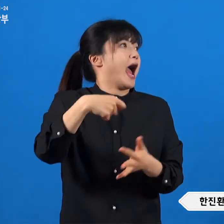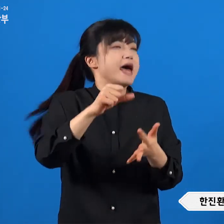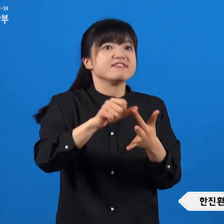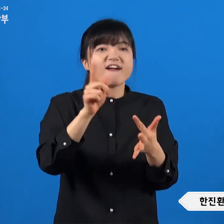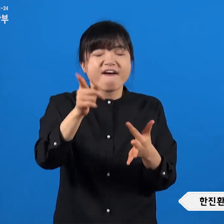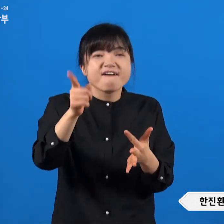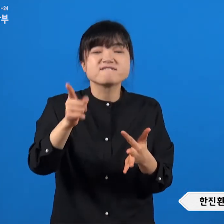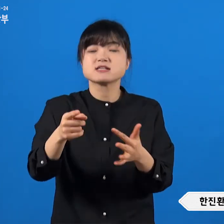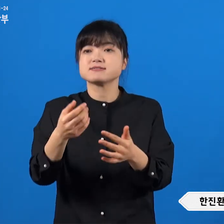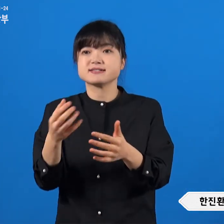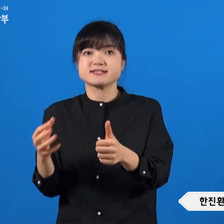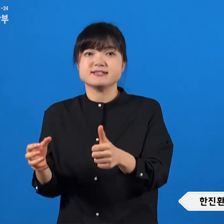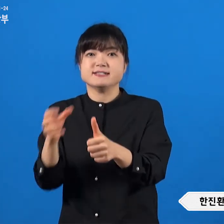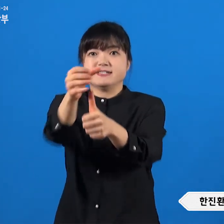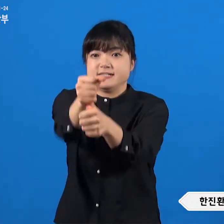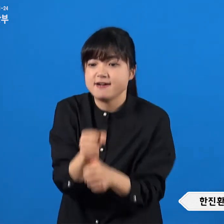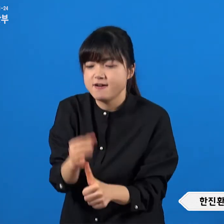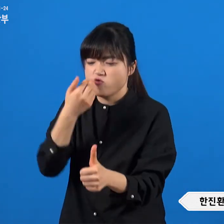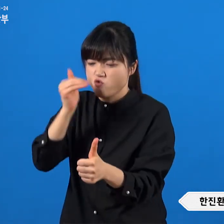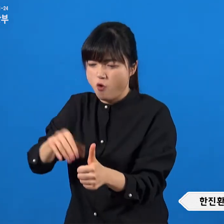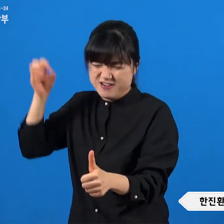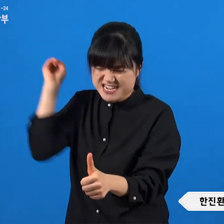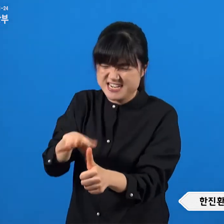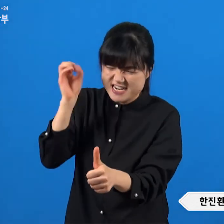아마 달려들어서 돌을 던질 수도 있습니다.